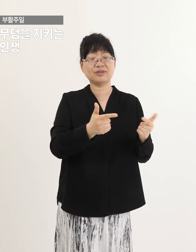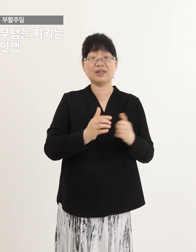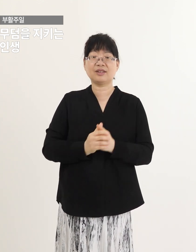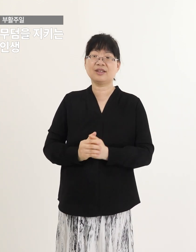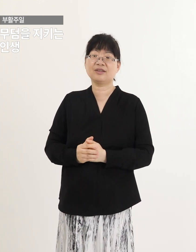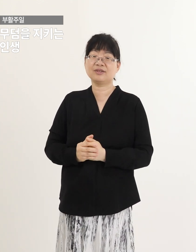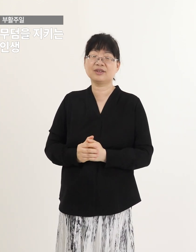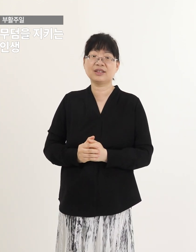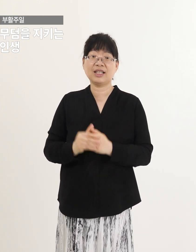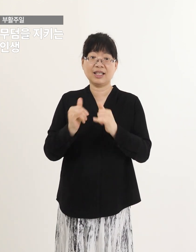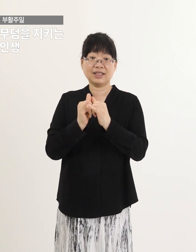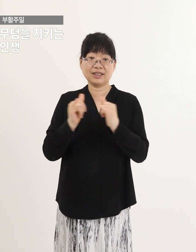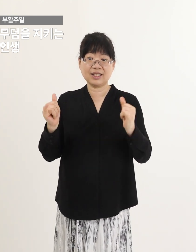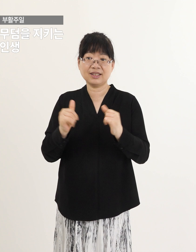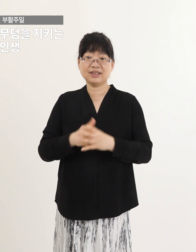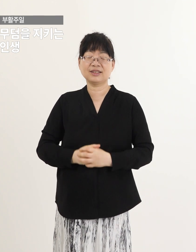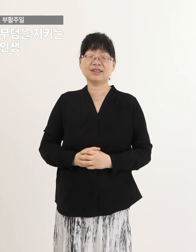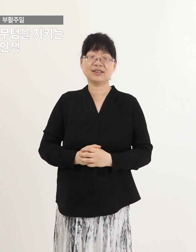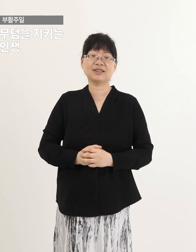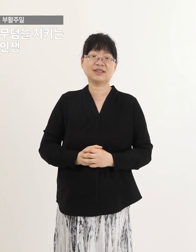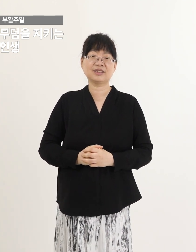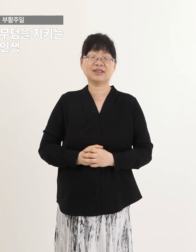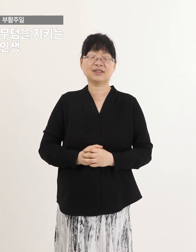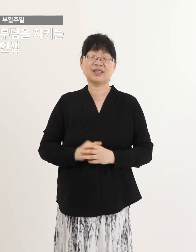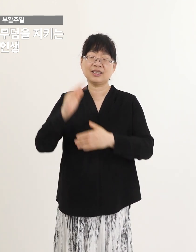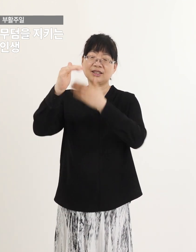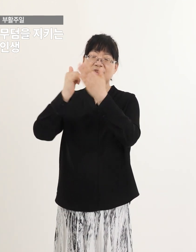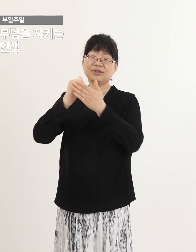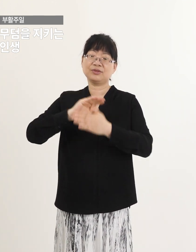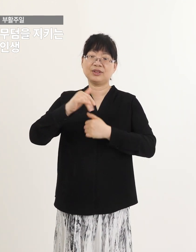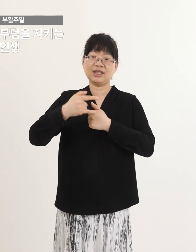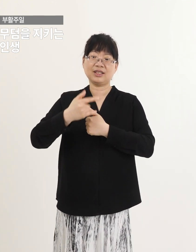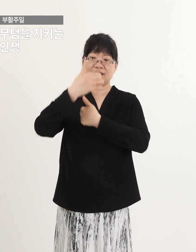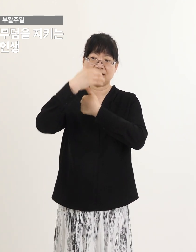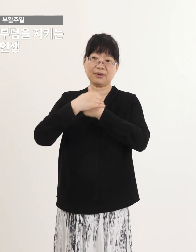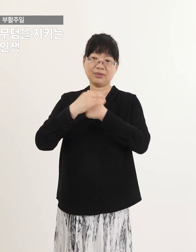인간이 그렇게 하나님이 우리에게 사명과